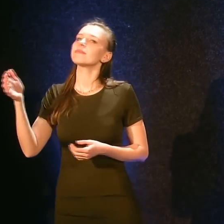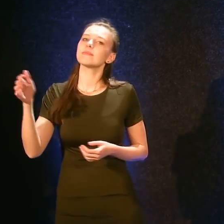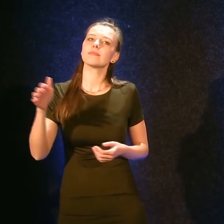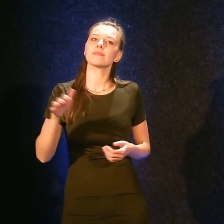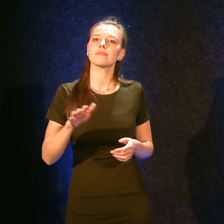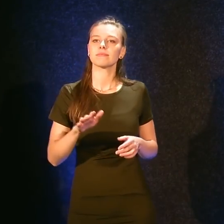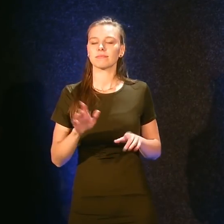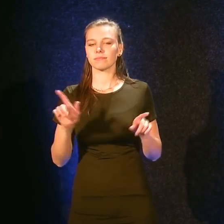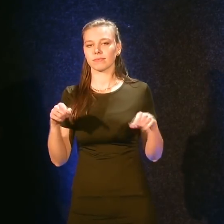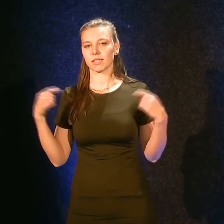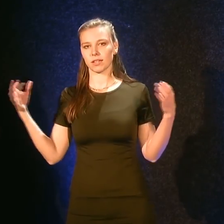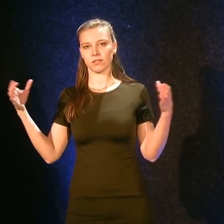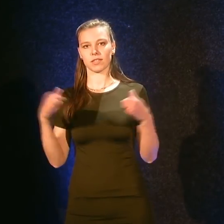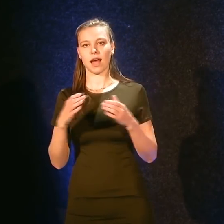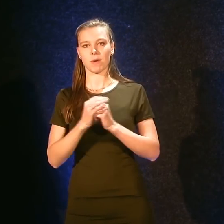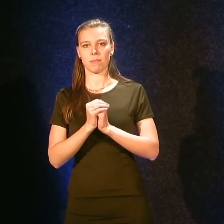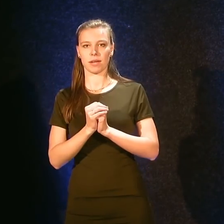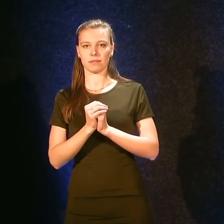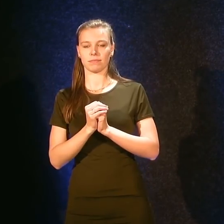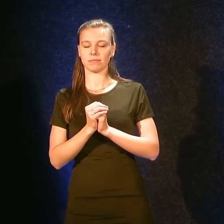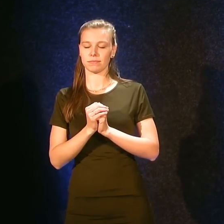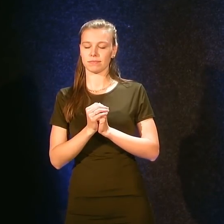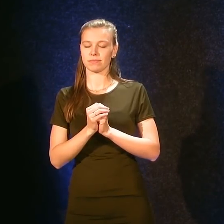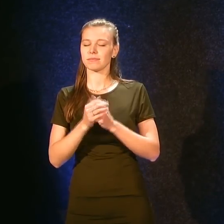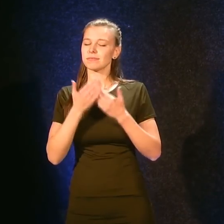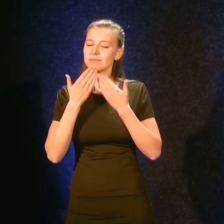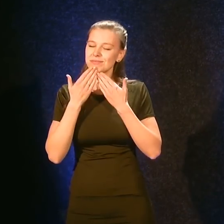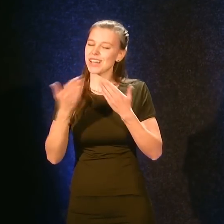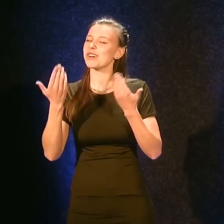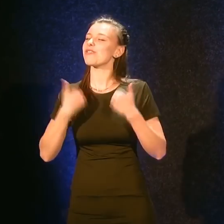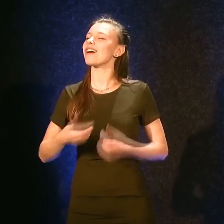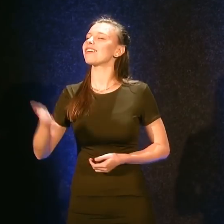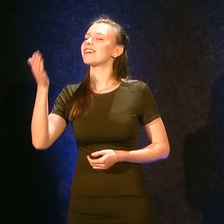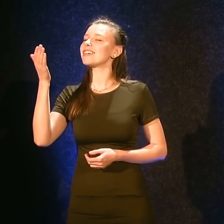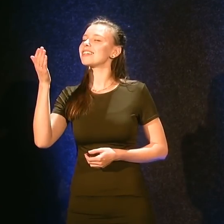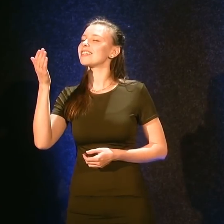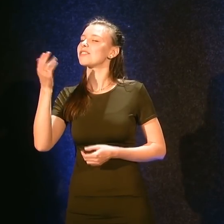Laten we bidden. Dank u wel, Heer, voor zo'n eerlijk boek als de Bijbel.